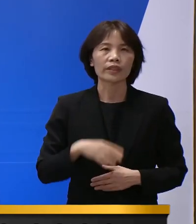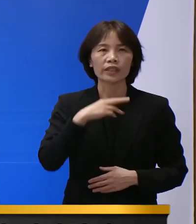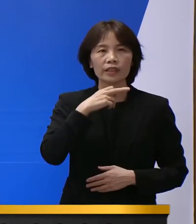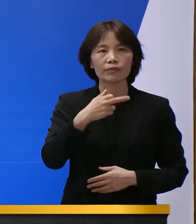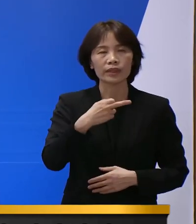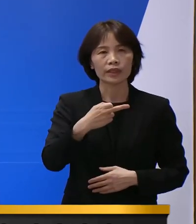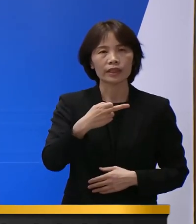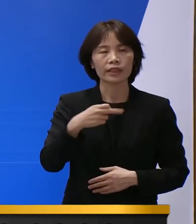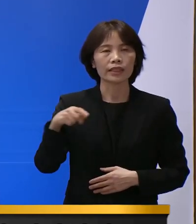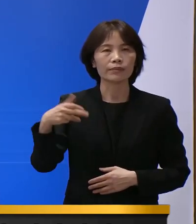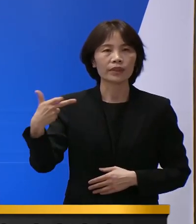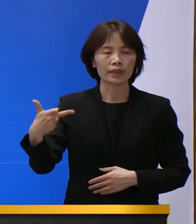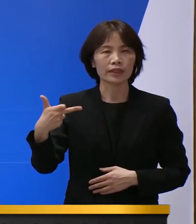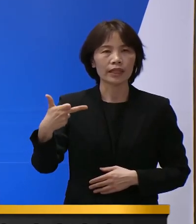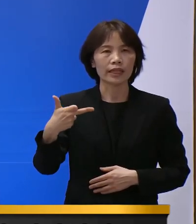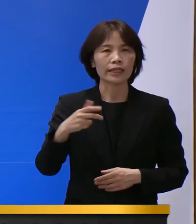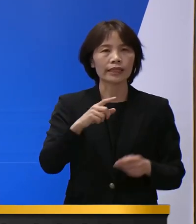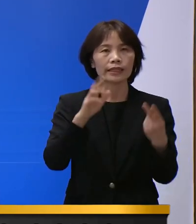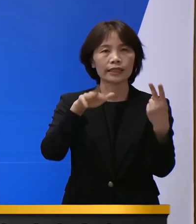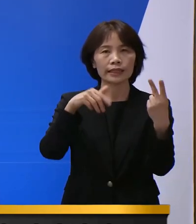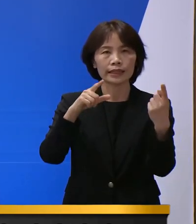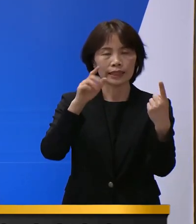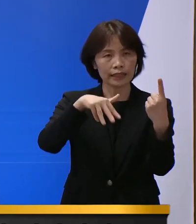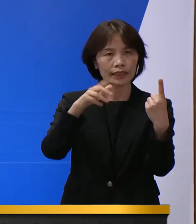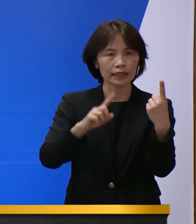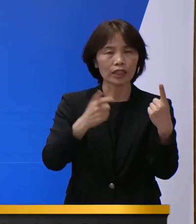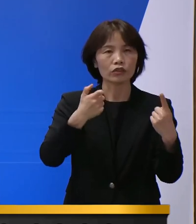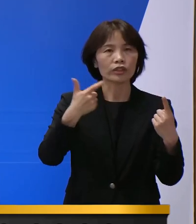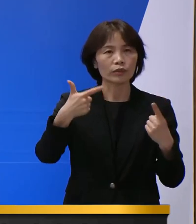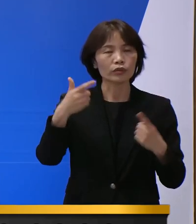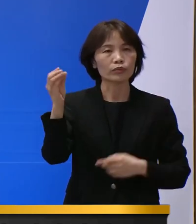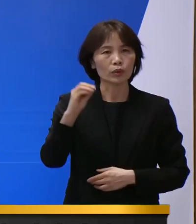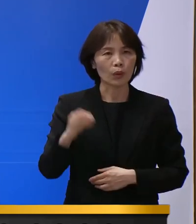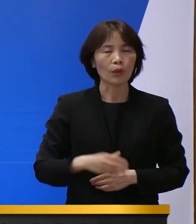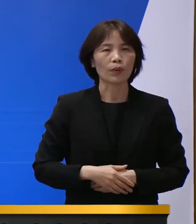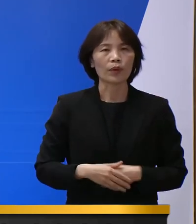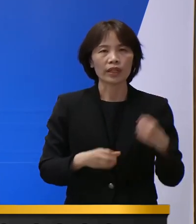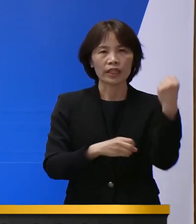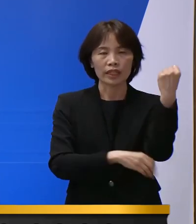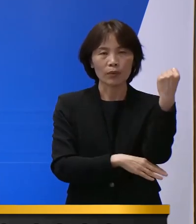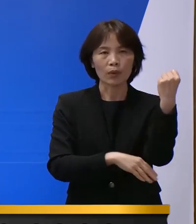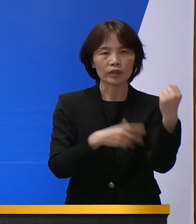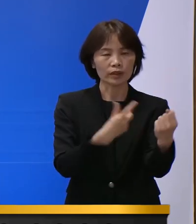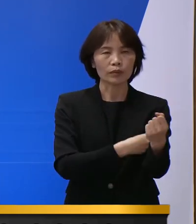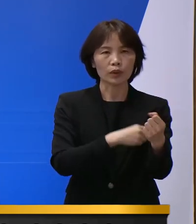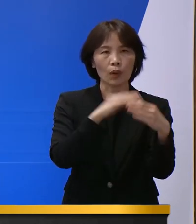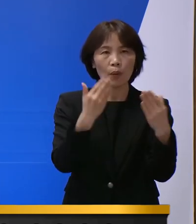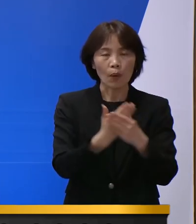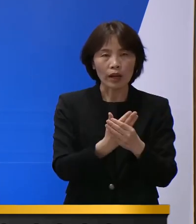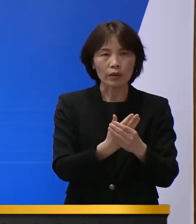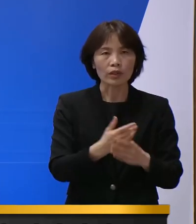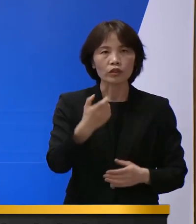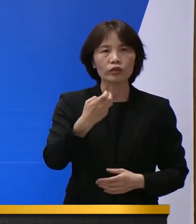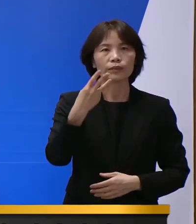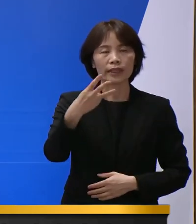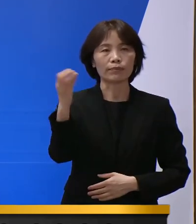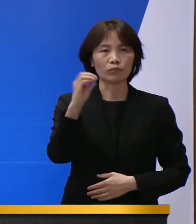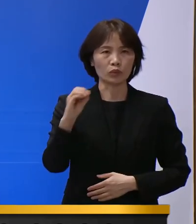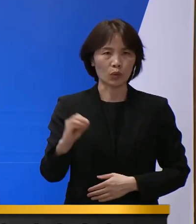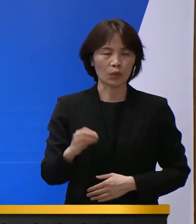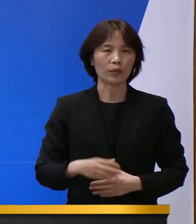12세에서 17세 소아청소년 1차 접종률은 67.6%이며 기본접종 완료율은 64.3%입니다.